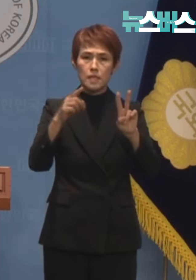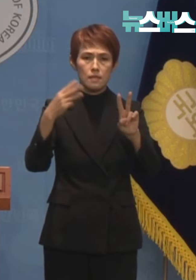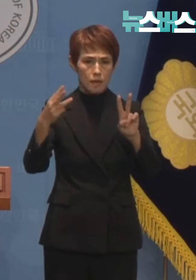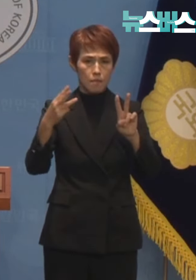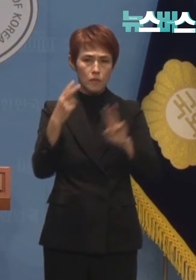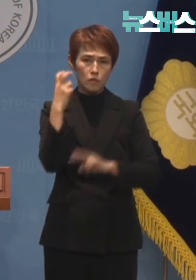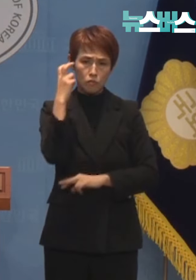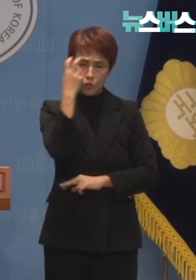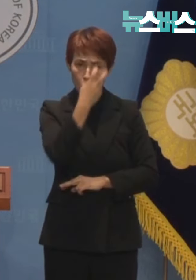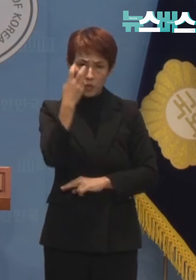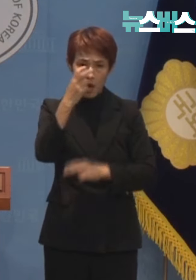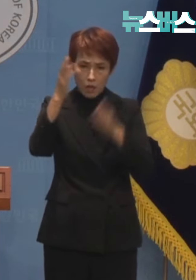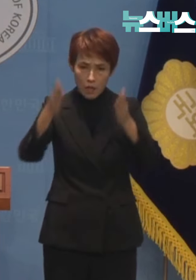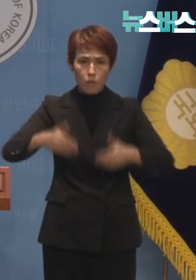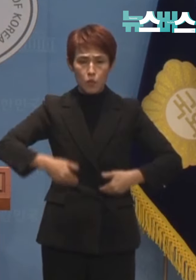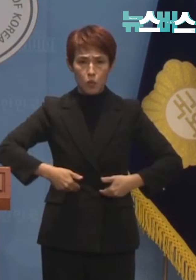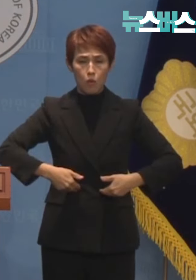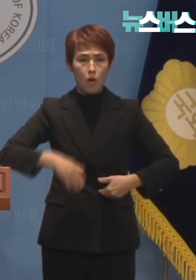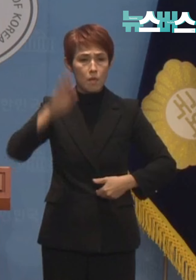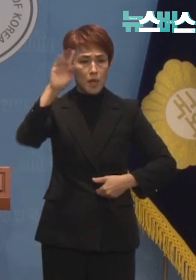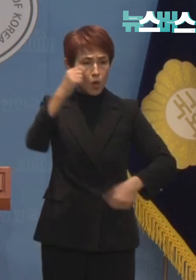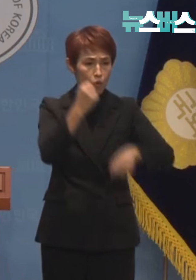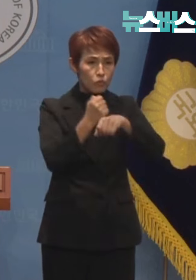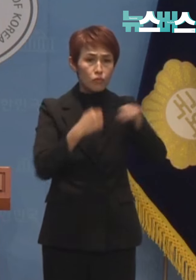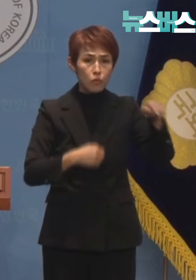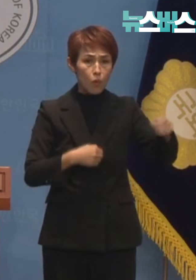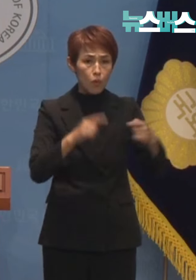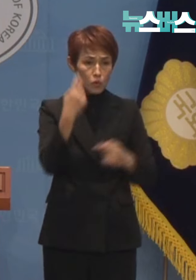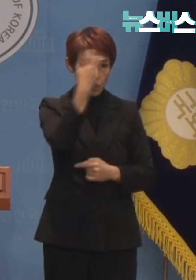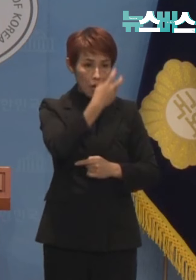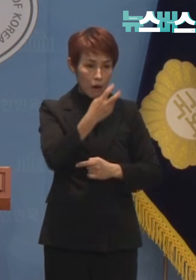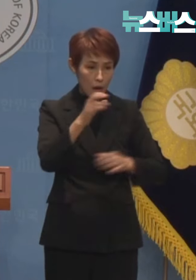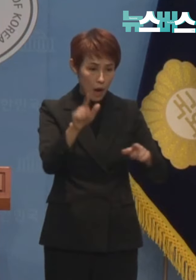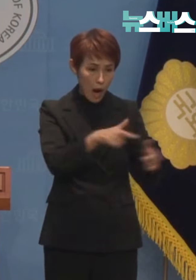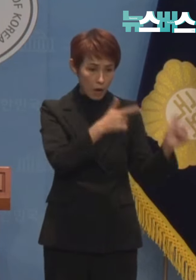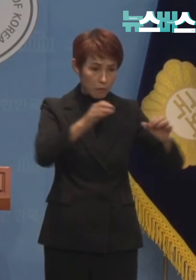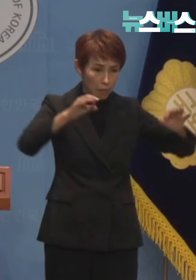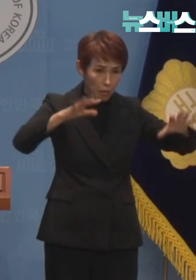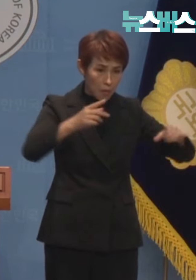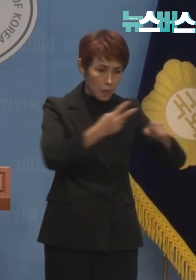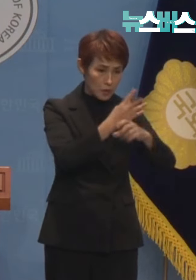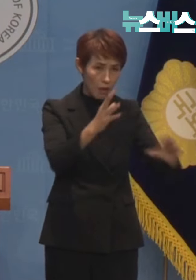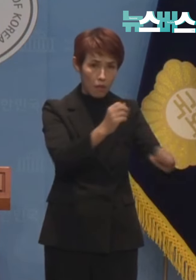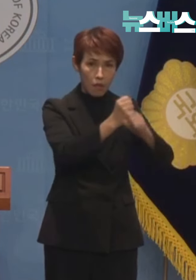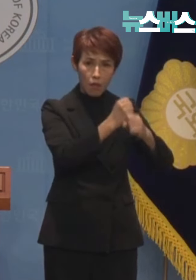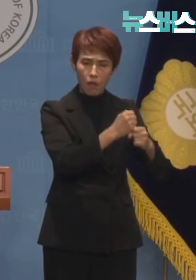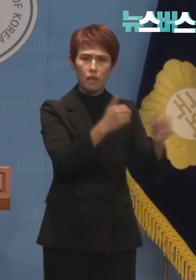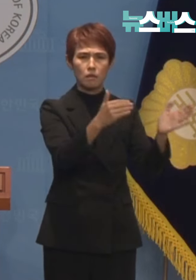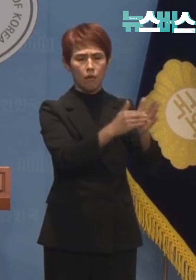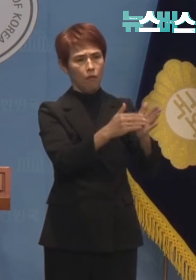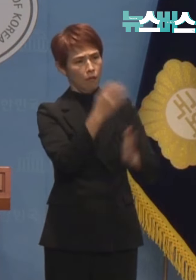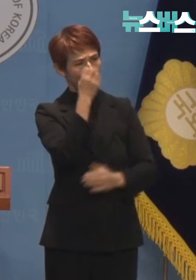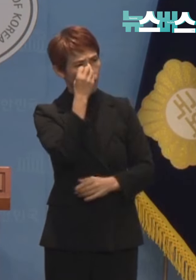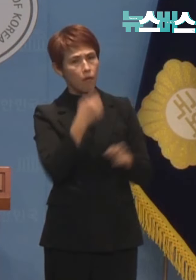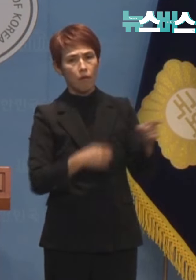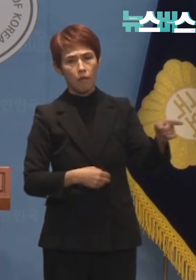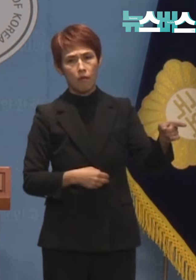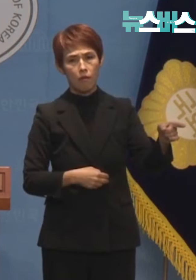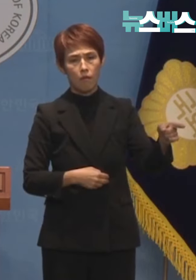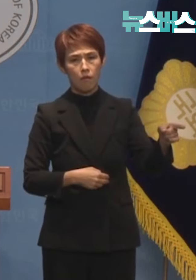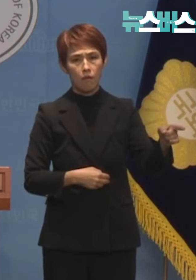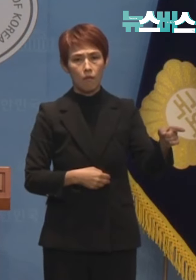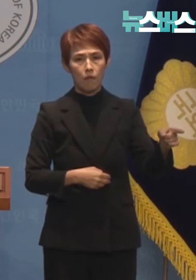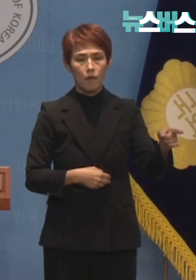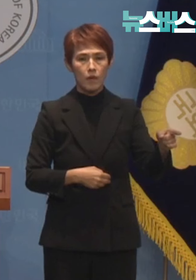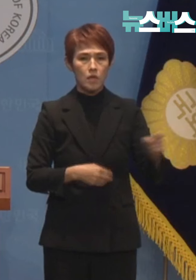반면 미래한국연구소의 조사 기간은 불과 몇 시간 만에 끝나기도 했습니다.